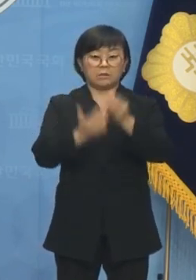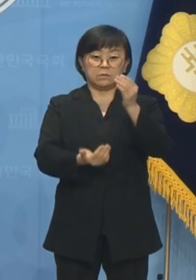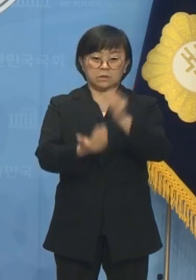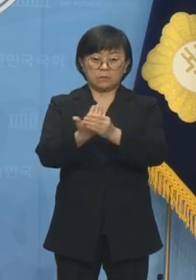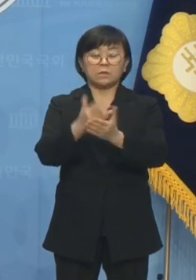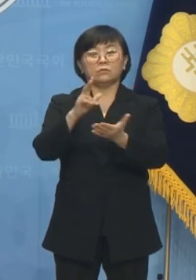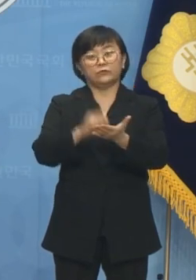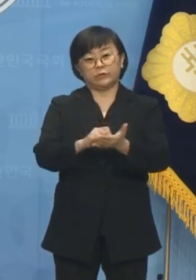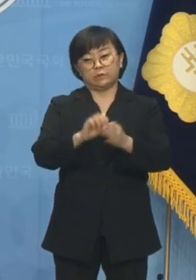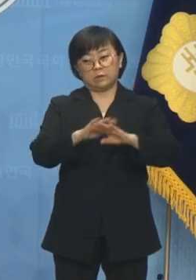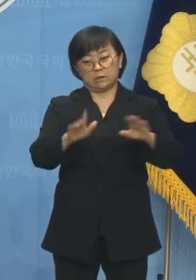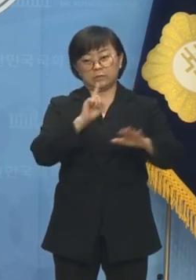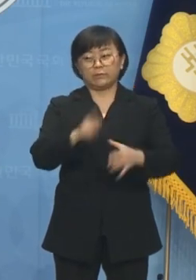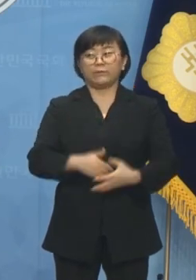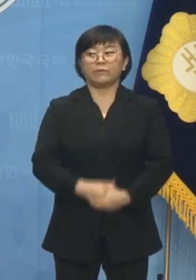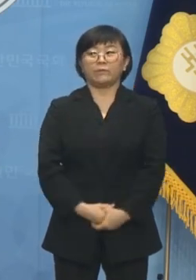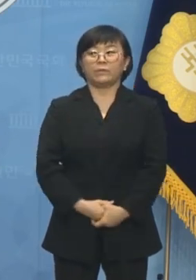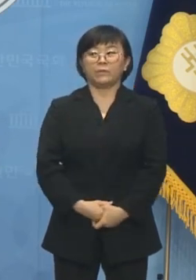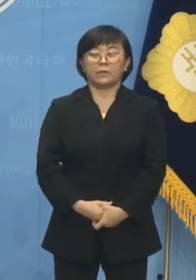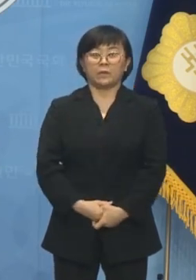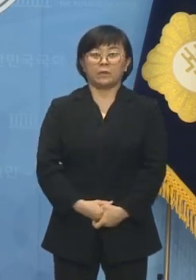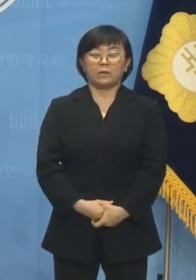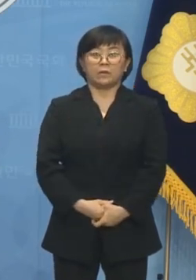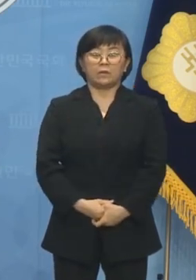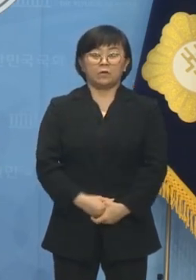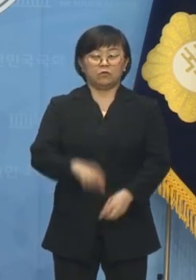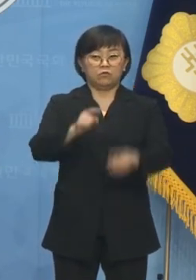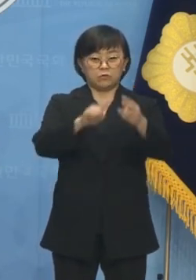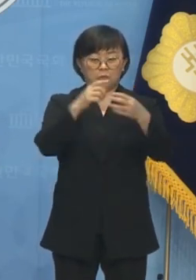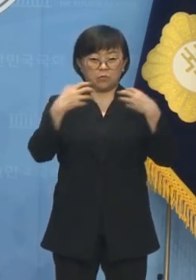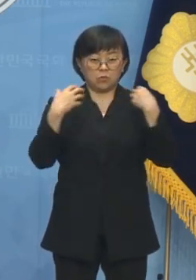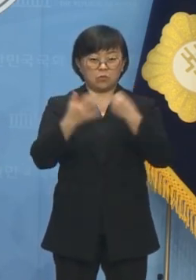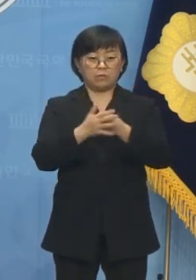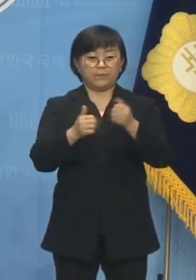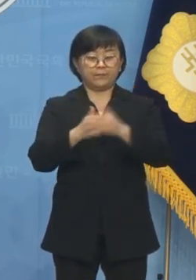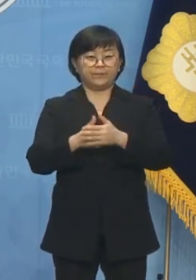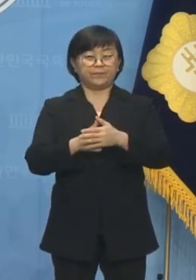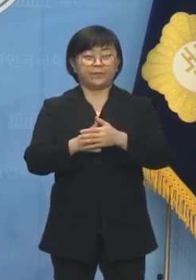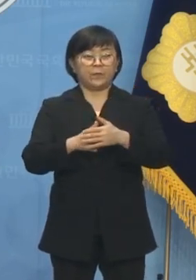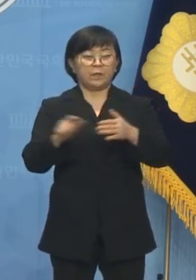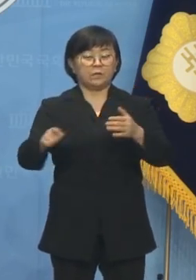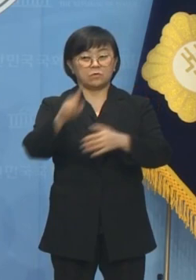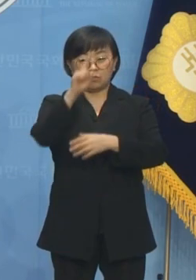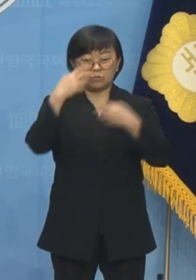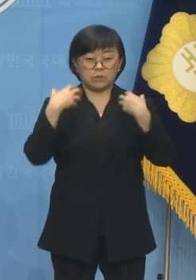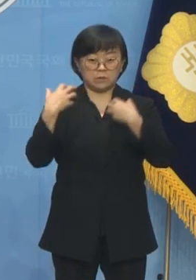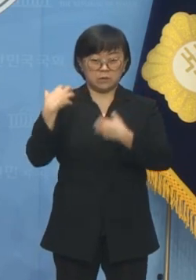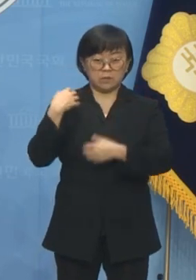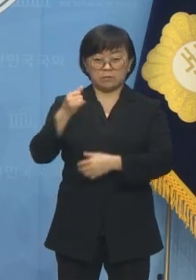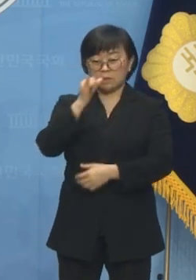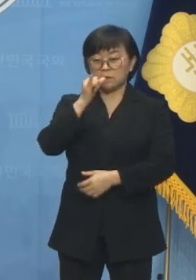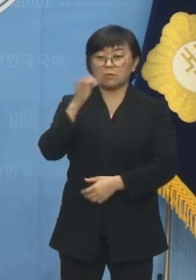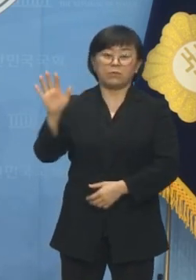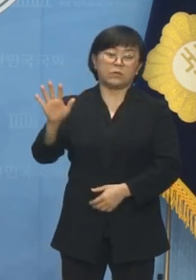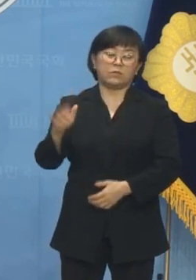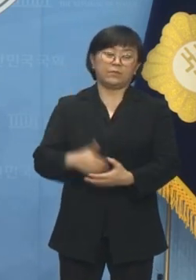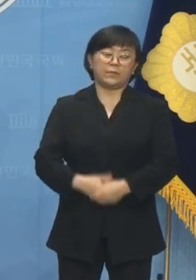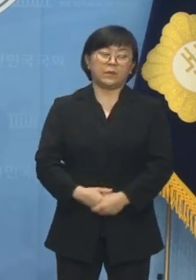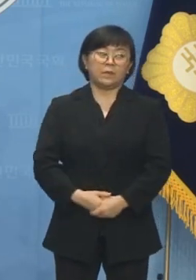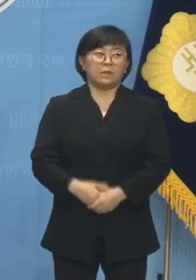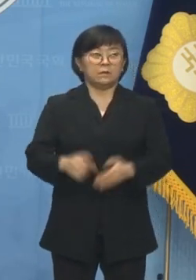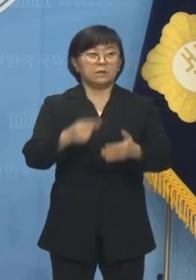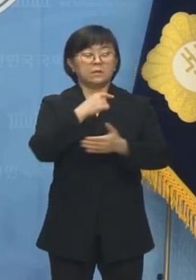참사입니다 윤석 정부와 국민의 임은 참사에 대한 정부의 책임을 부정하는 것도 모자라